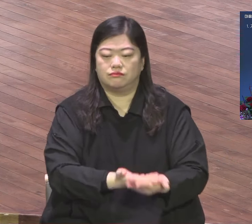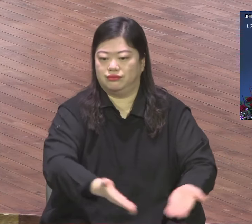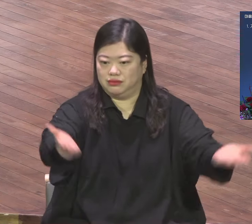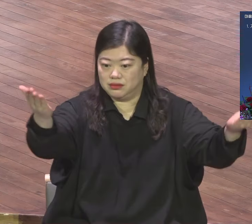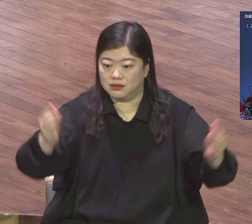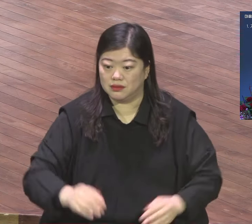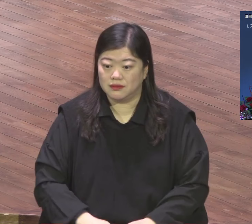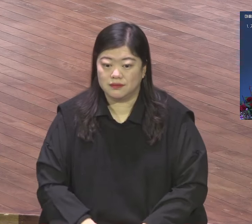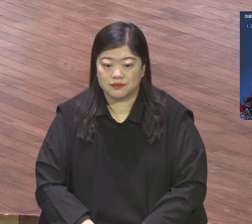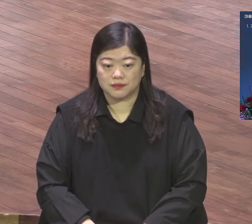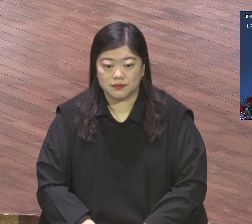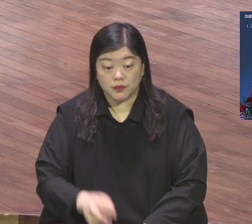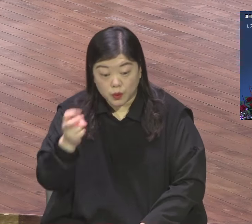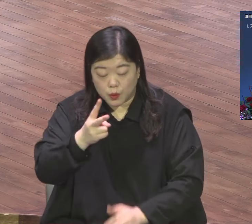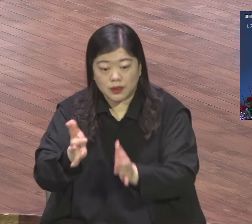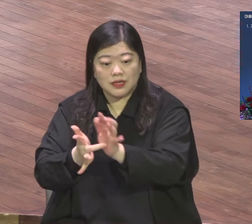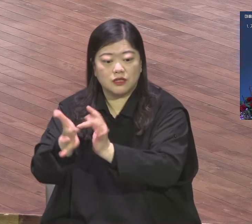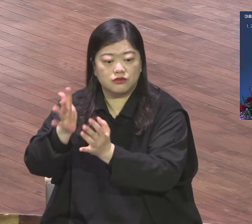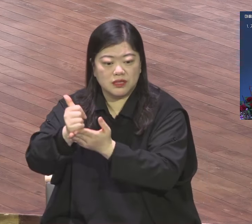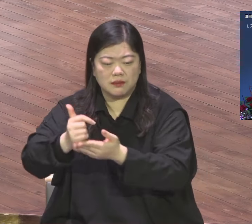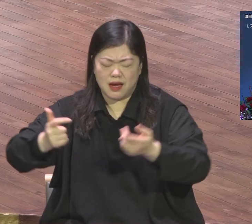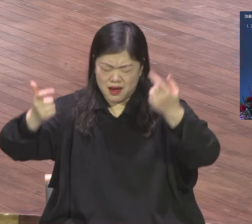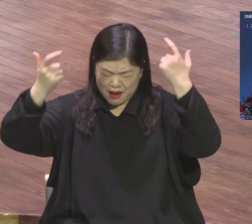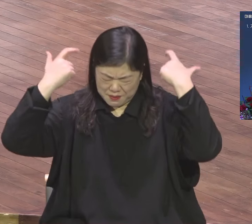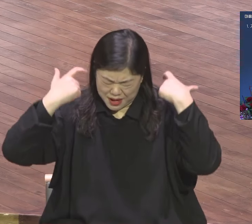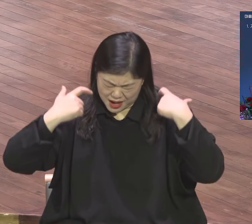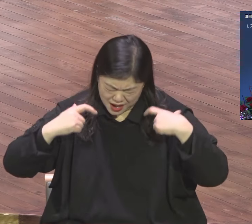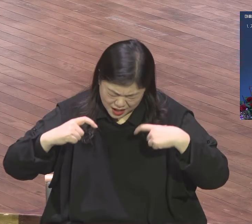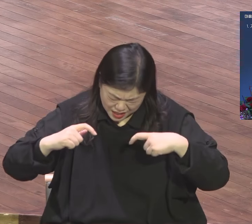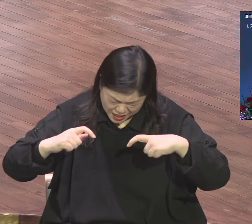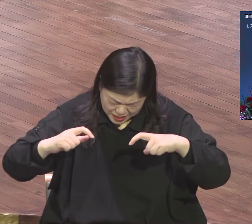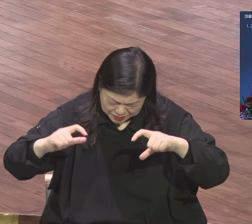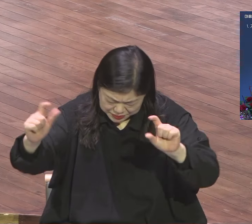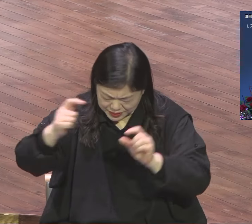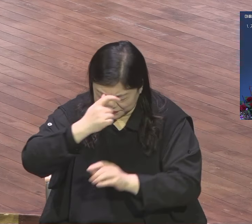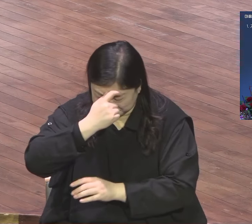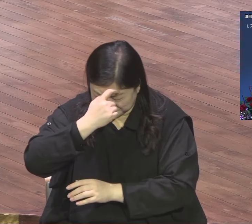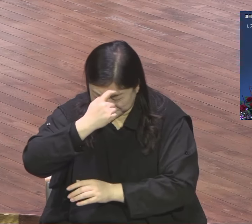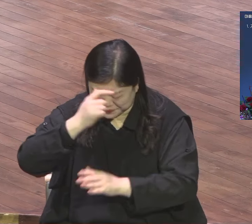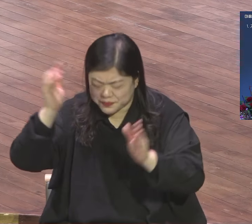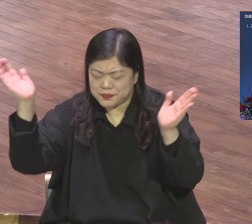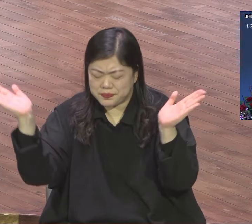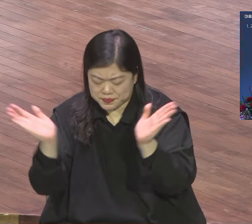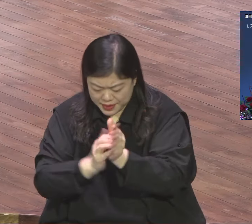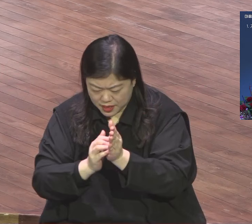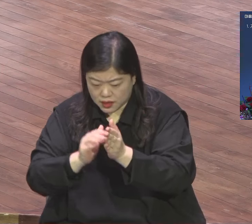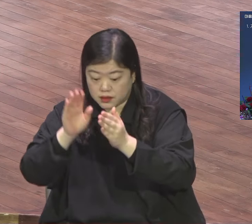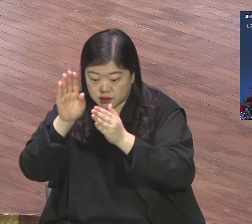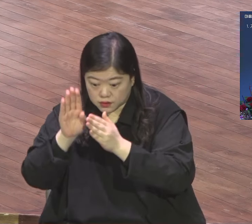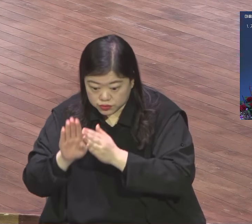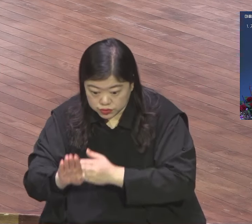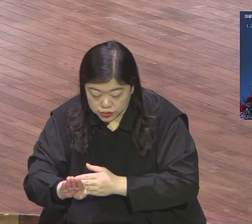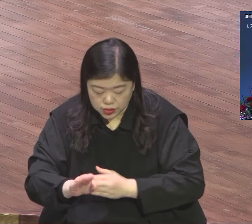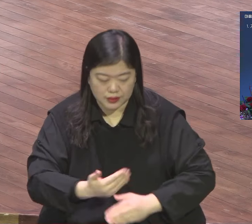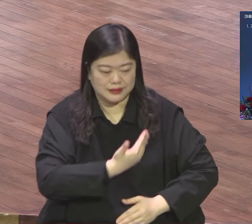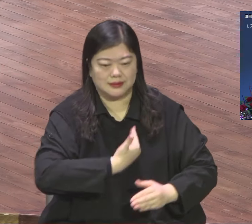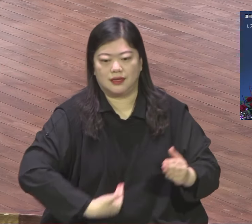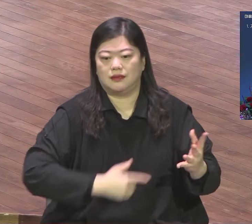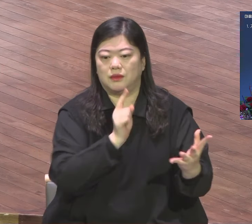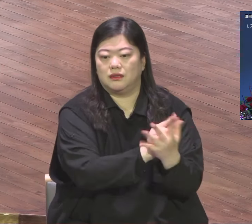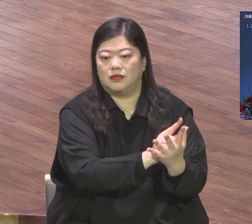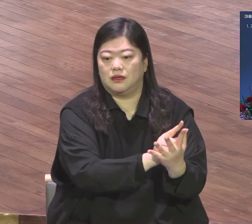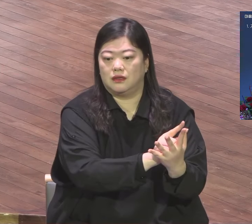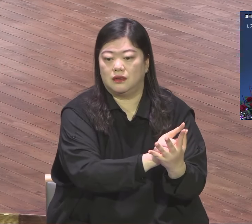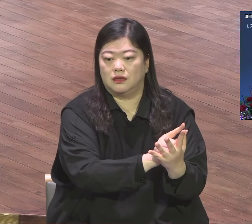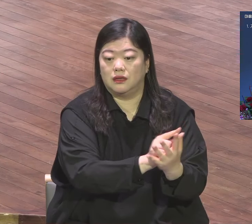밤이 새도록 하나님께 기도하시고 날이 밝은 후에 제자를 부르셨다. 밤새 기도하고 제자를 선택한 거예요. 그냥